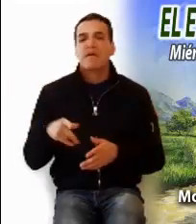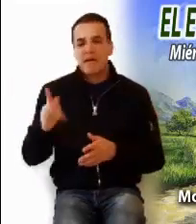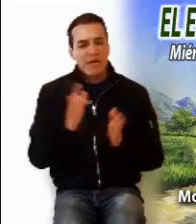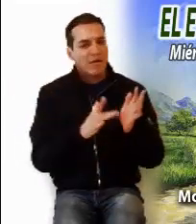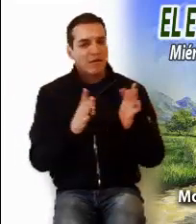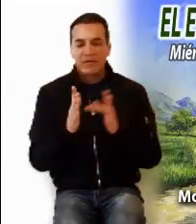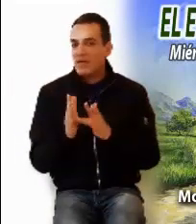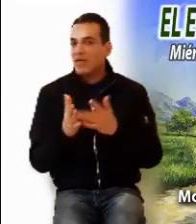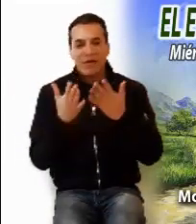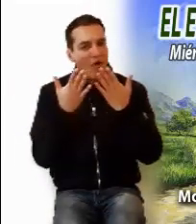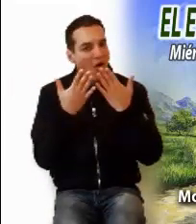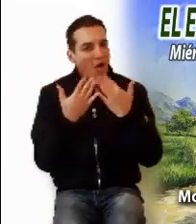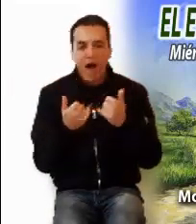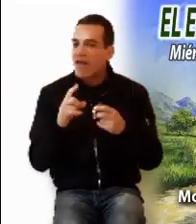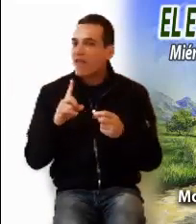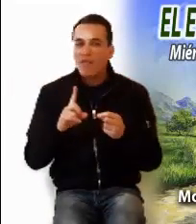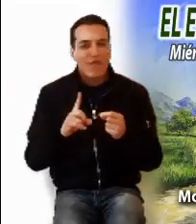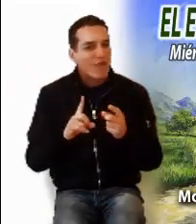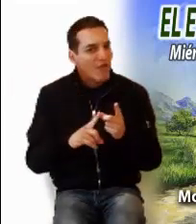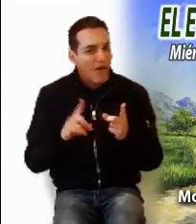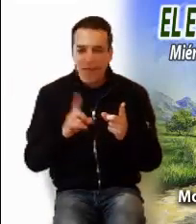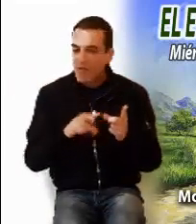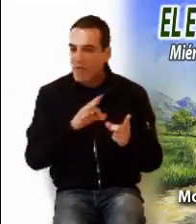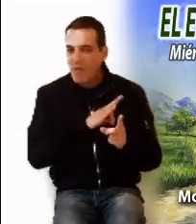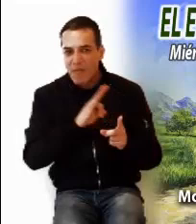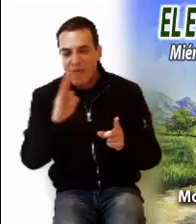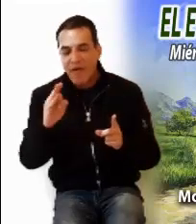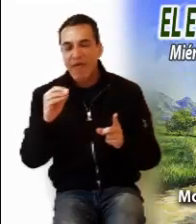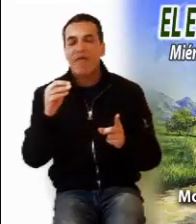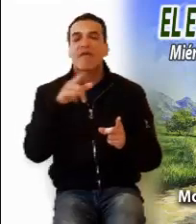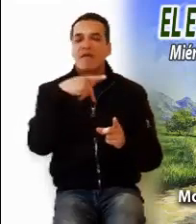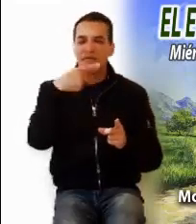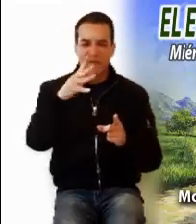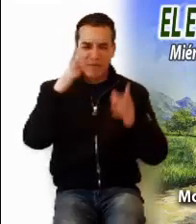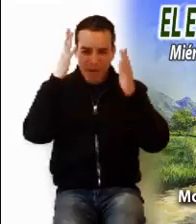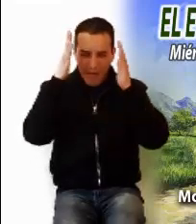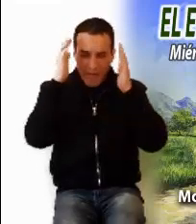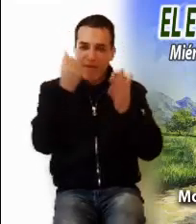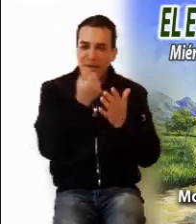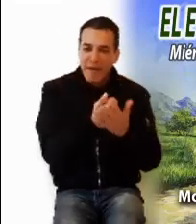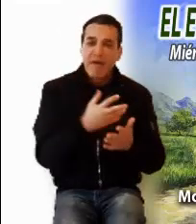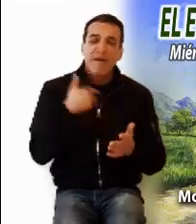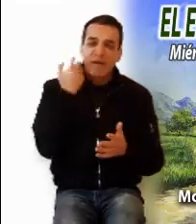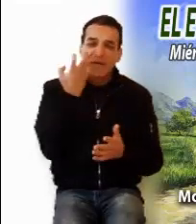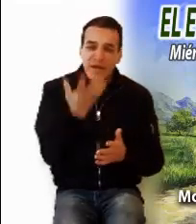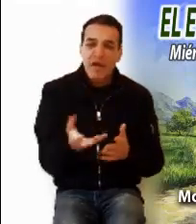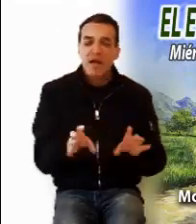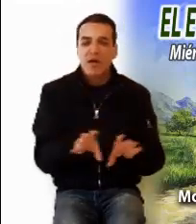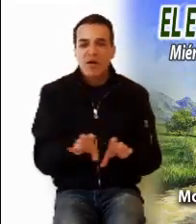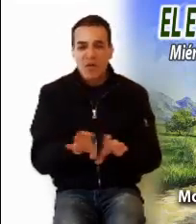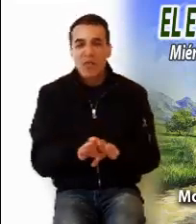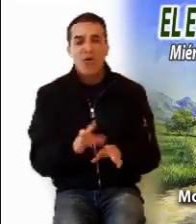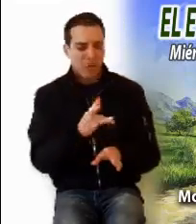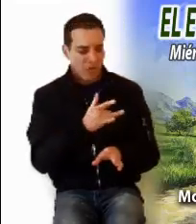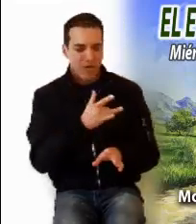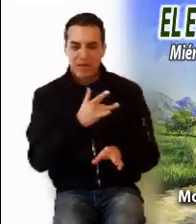Jesús no tiene dónde reclinar la cabeza y su reino no se basa en las promesas materiales.